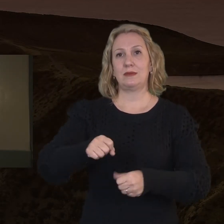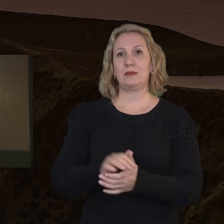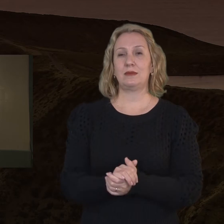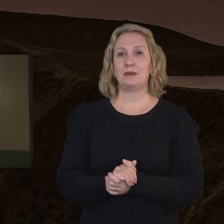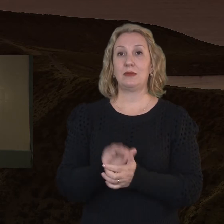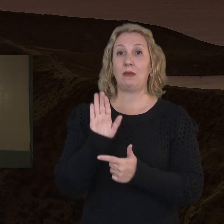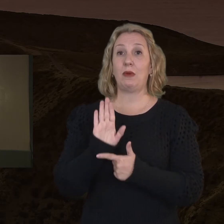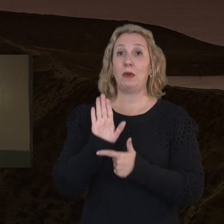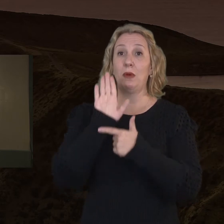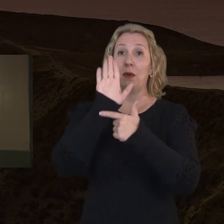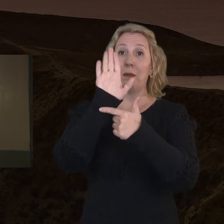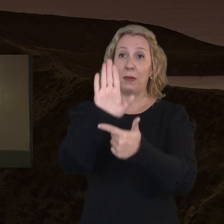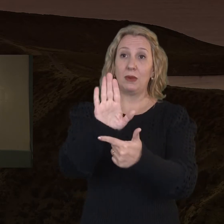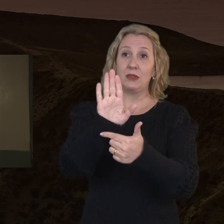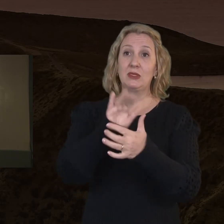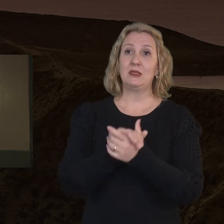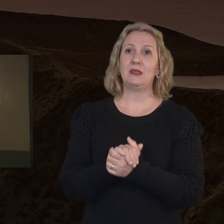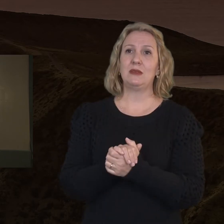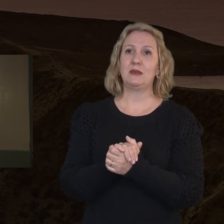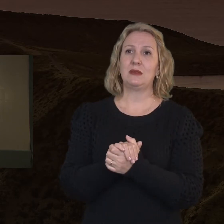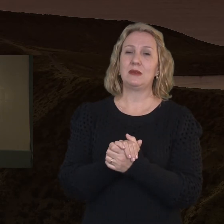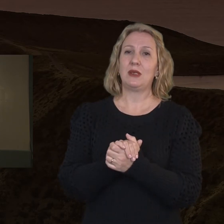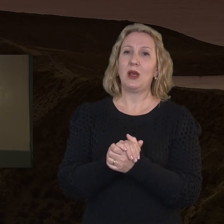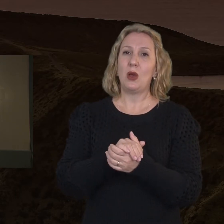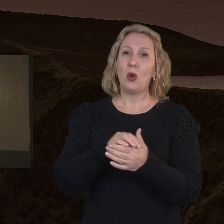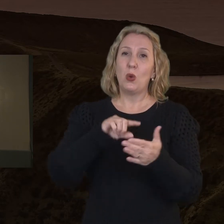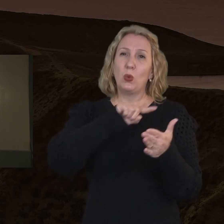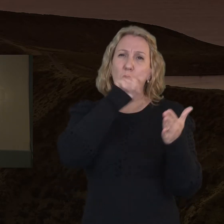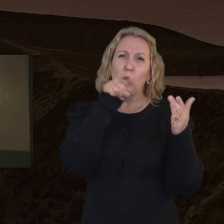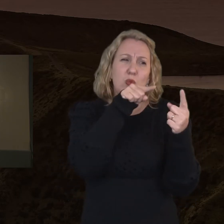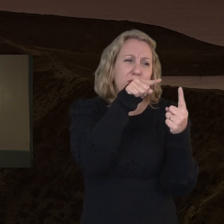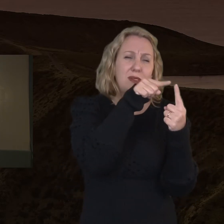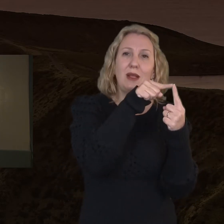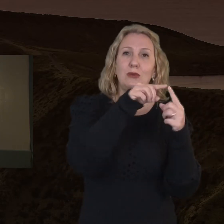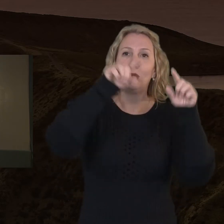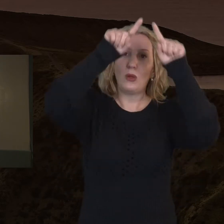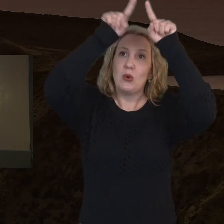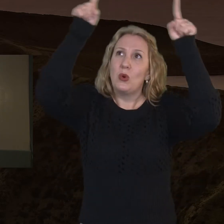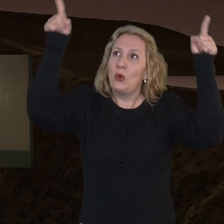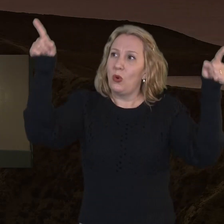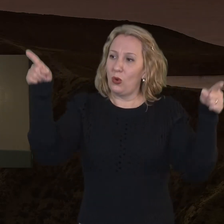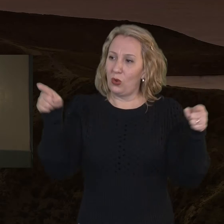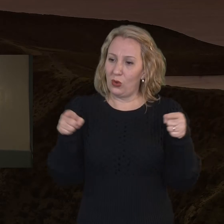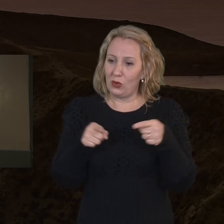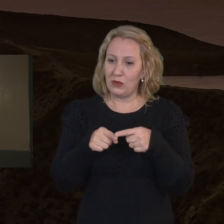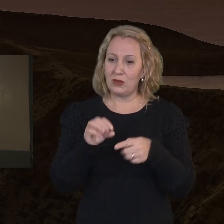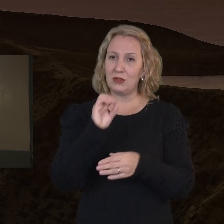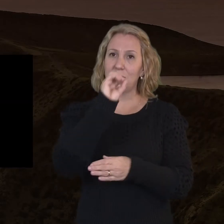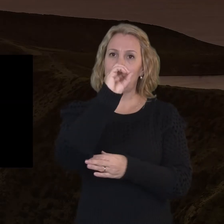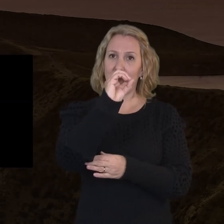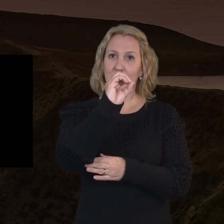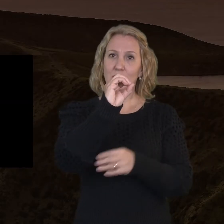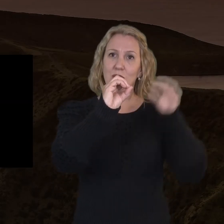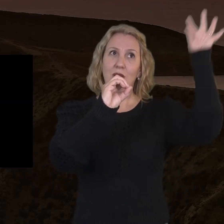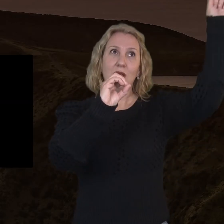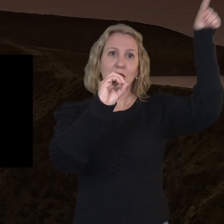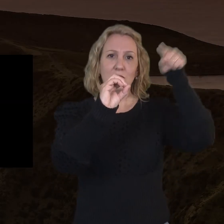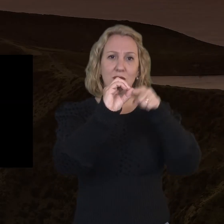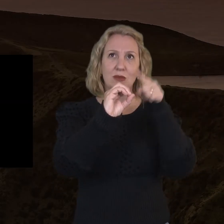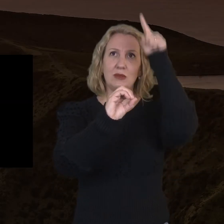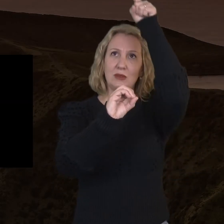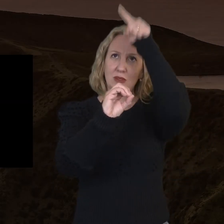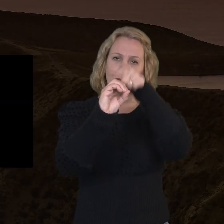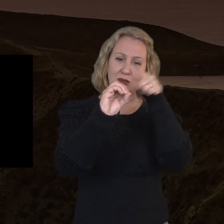convergência isso mostra convergência aqui está cristo e como centro conector de todas as